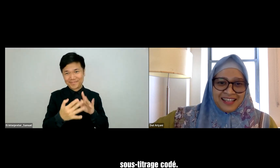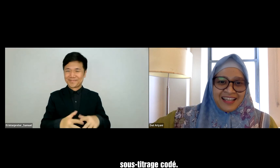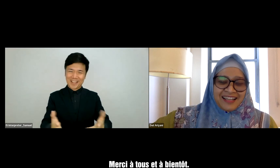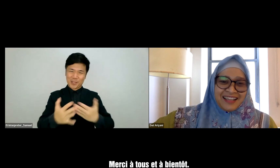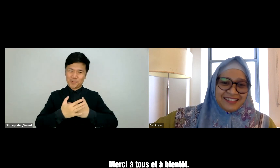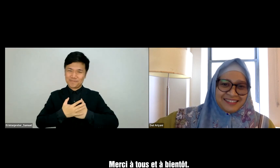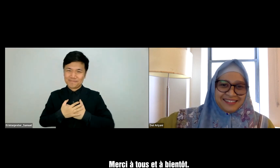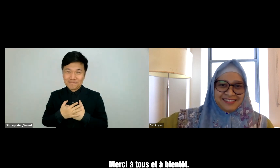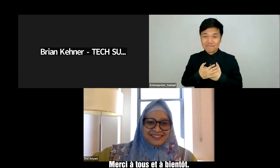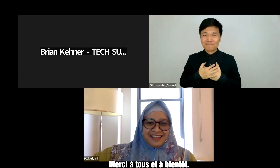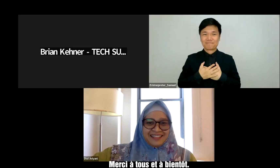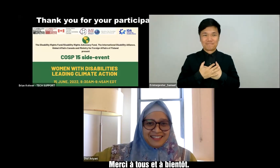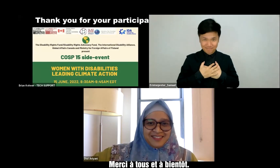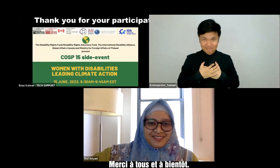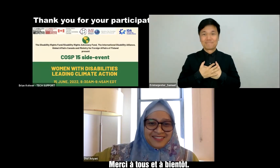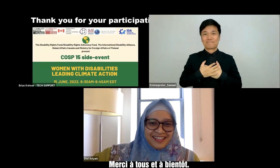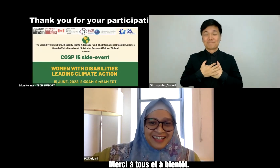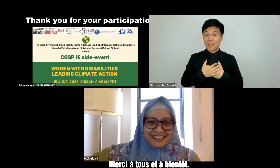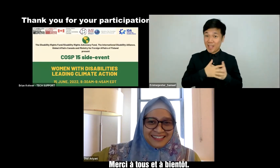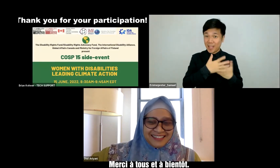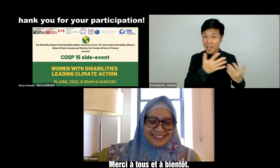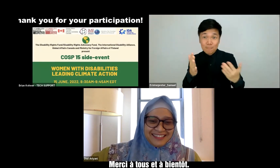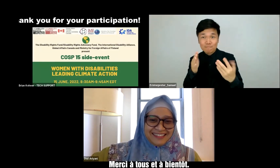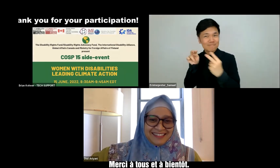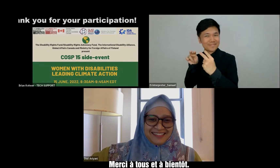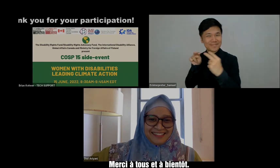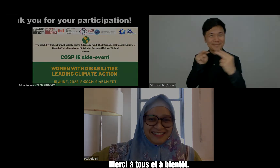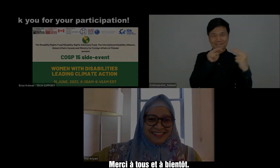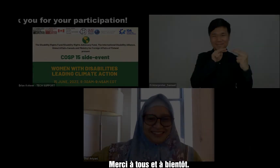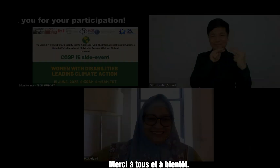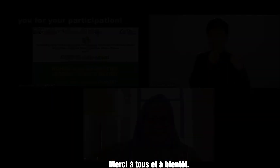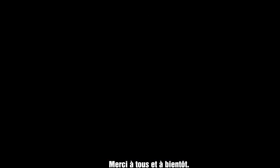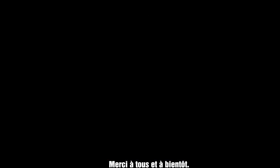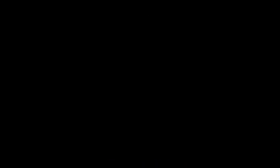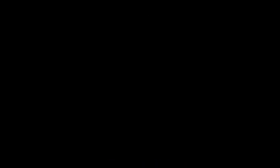sous-titrage codé. Merci à tous et à bientôt.